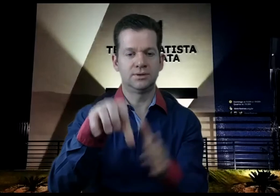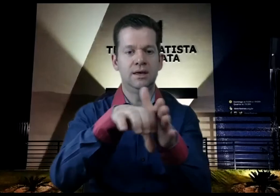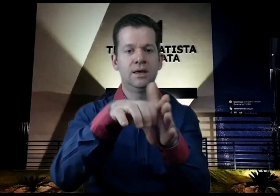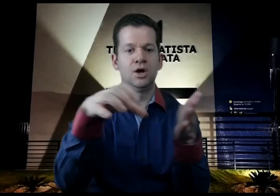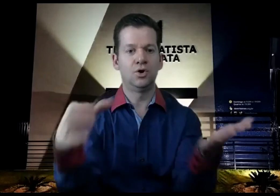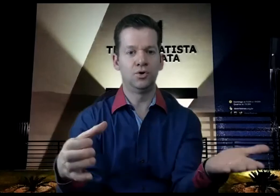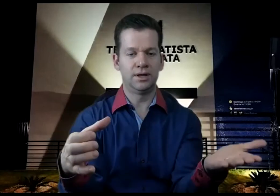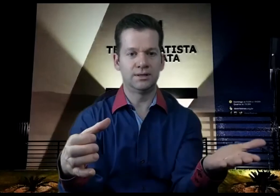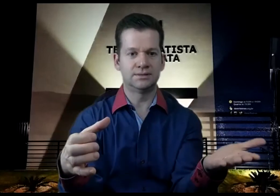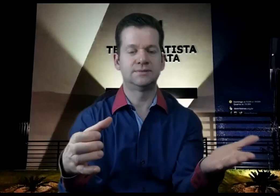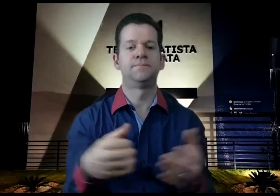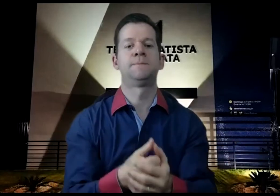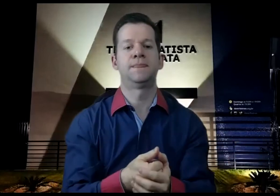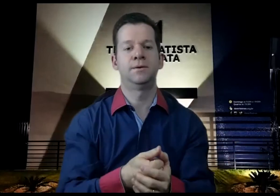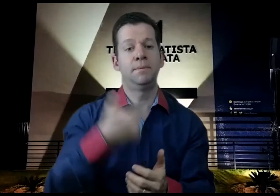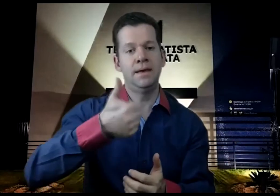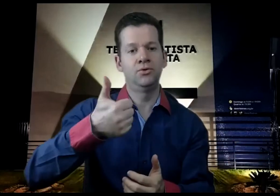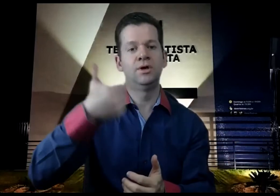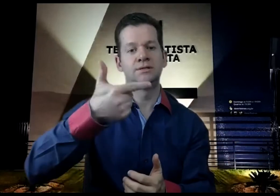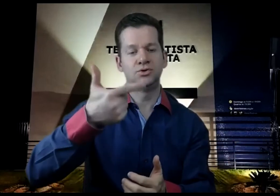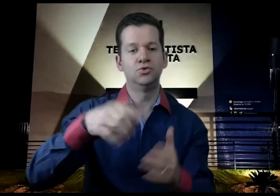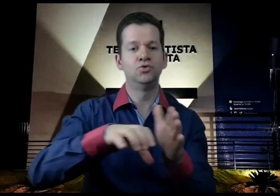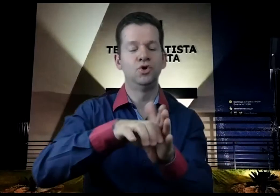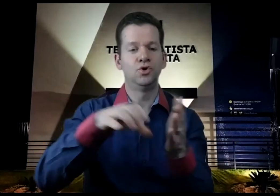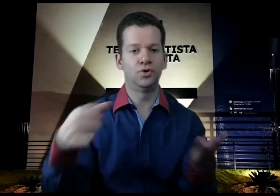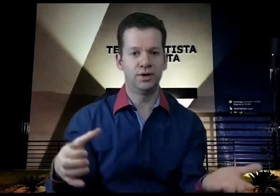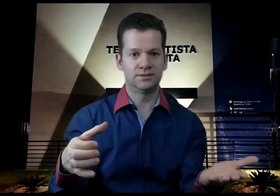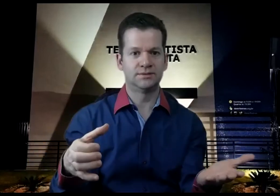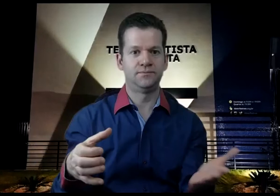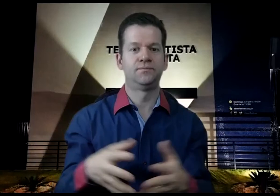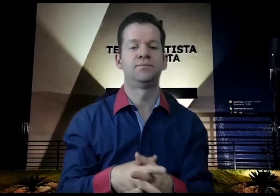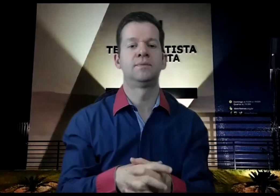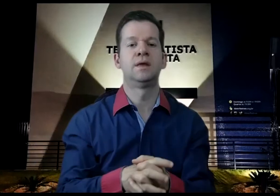ok? Crônicas. Então, primeiro, segundo, Crônicas.